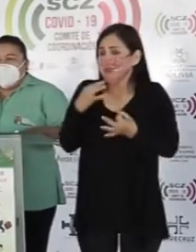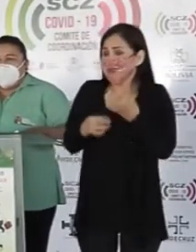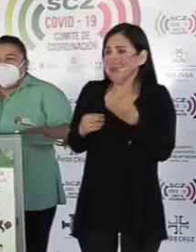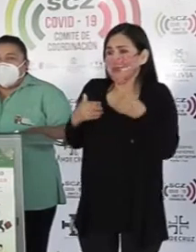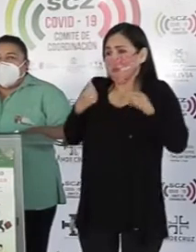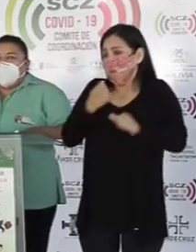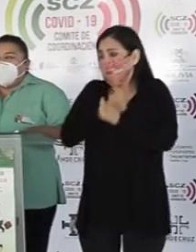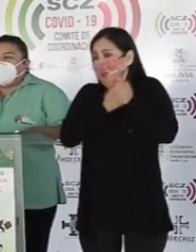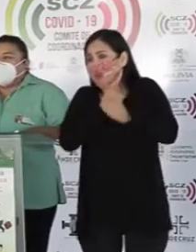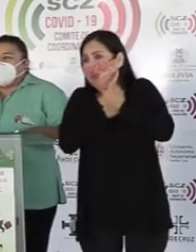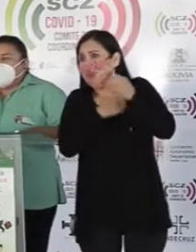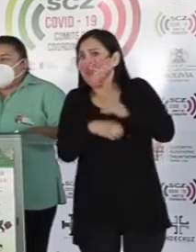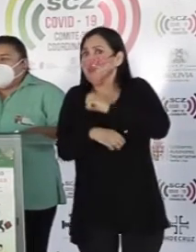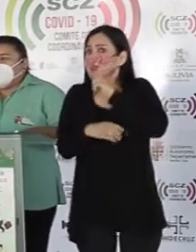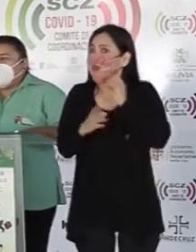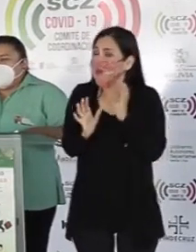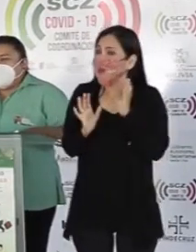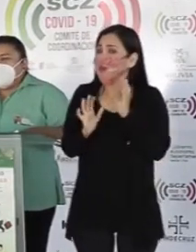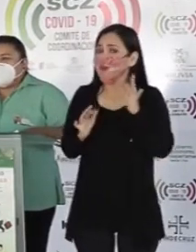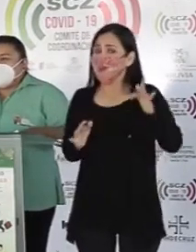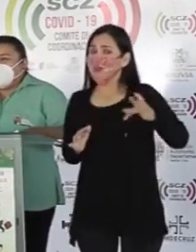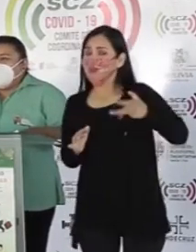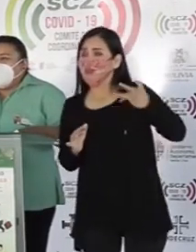de peligro o si están